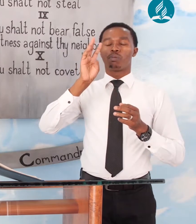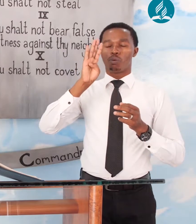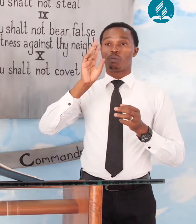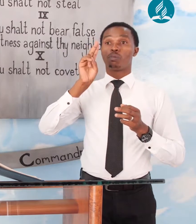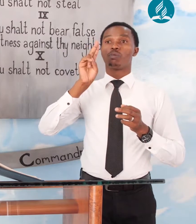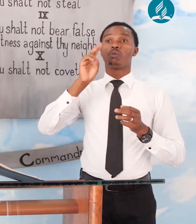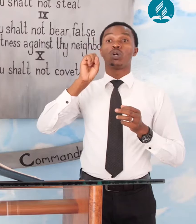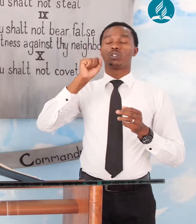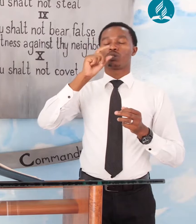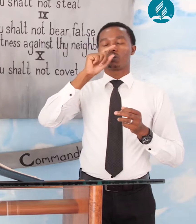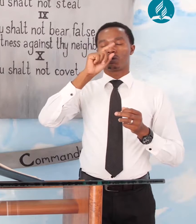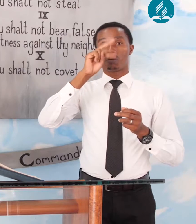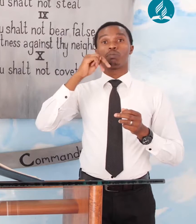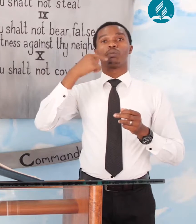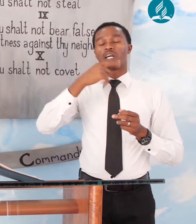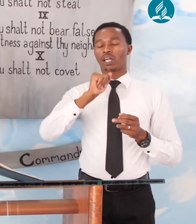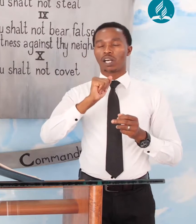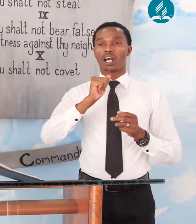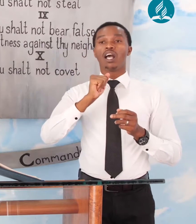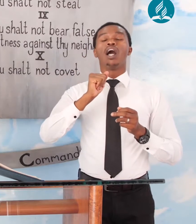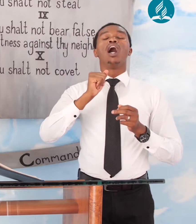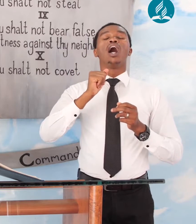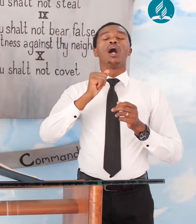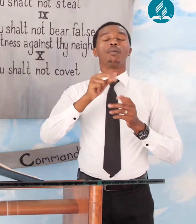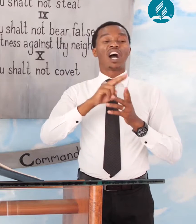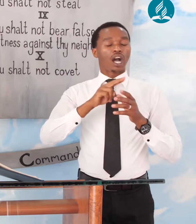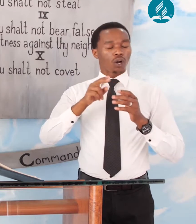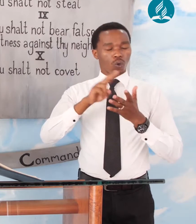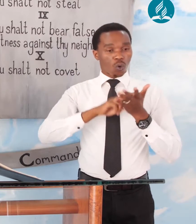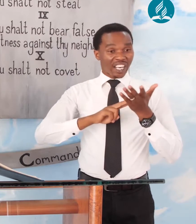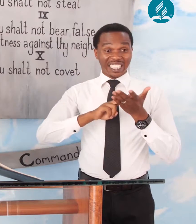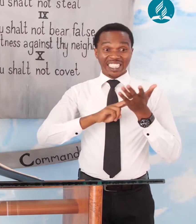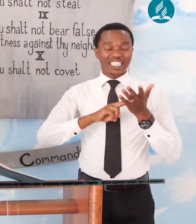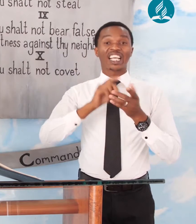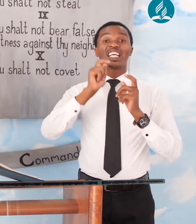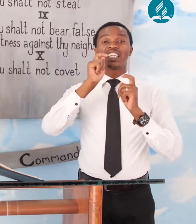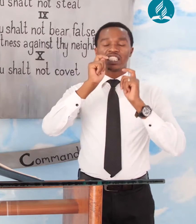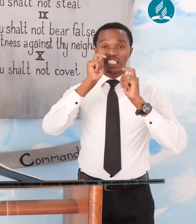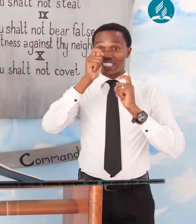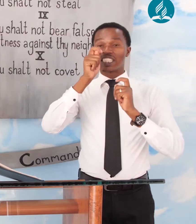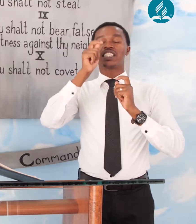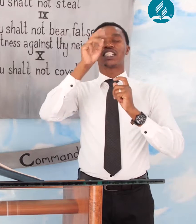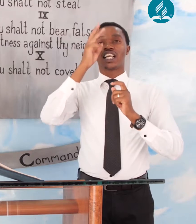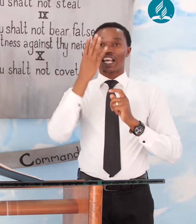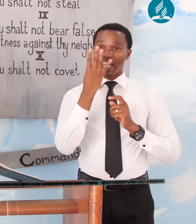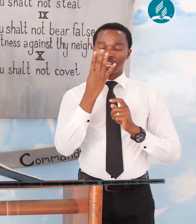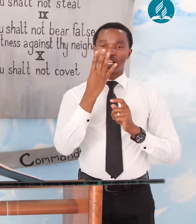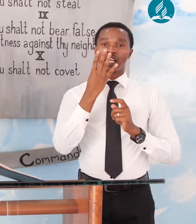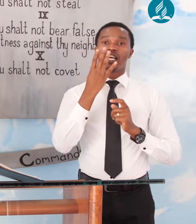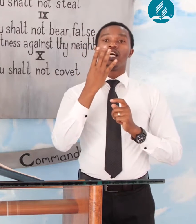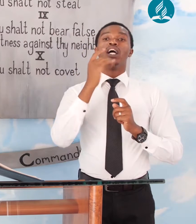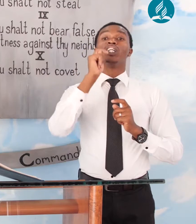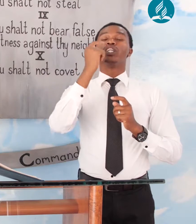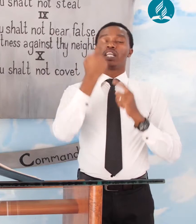gukoresha 40s cyangwa se T enye. Ni ukuvuga T as time,